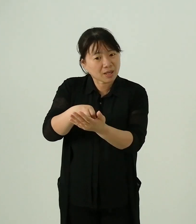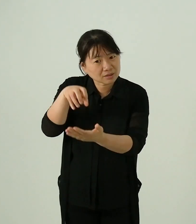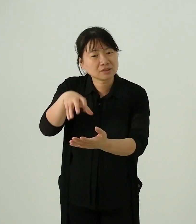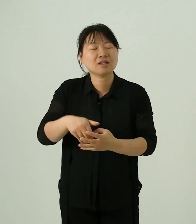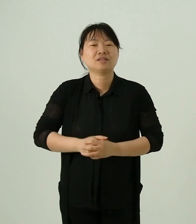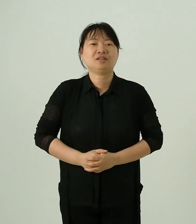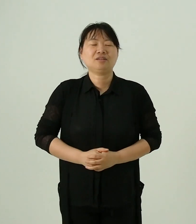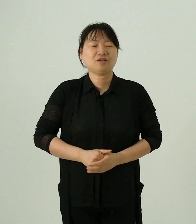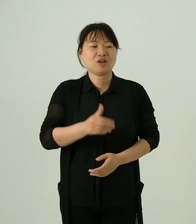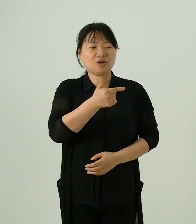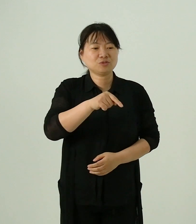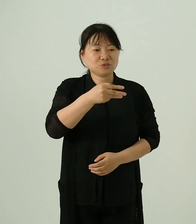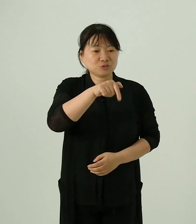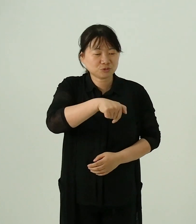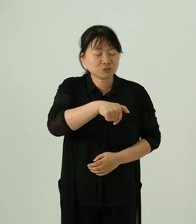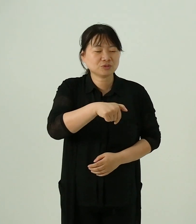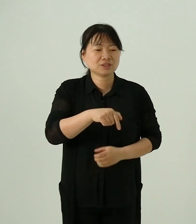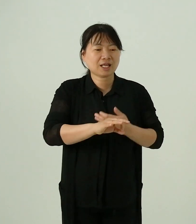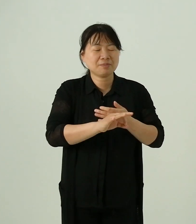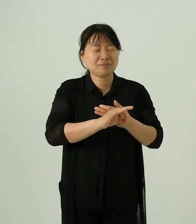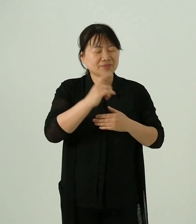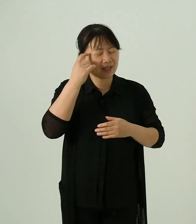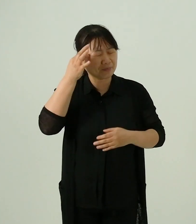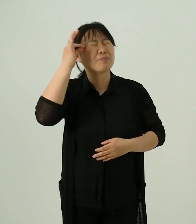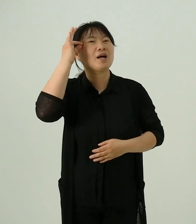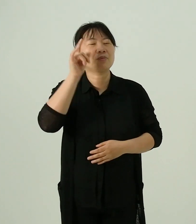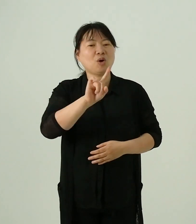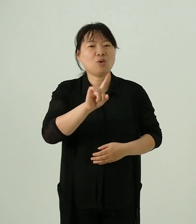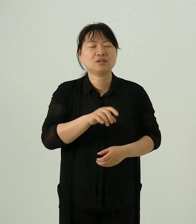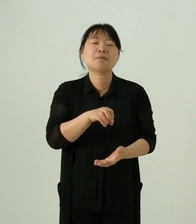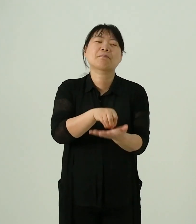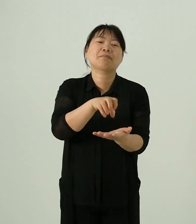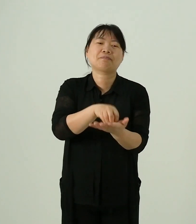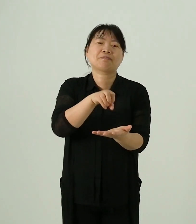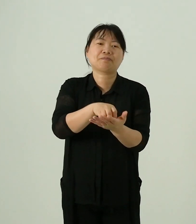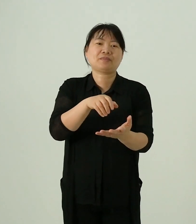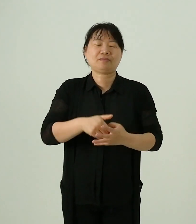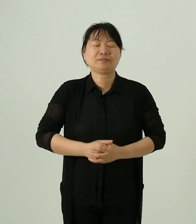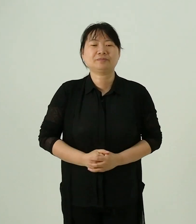빵이잖아. 누룩하면 딱 떠오르는 게 뭐야? 빵이잖아.